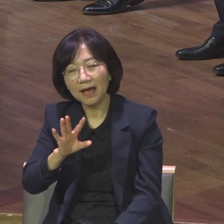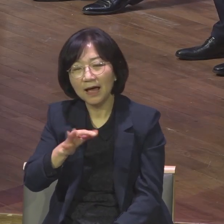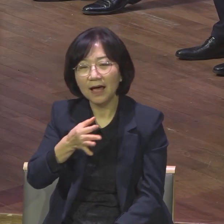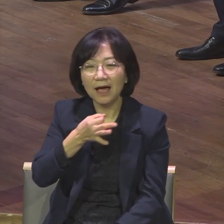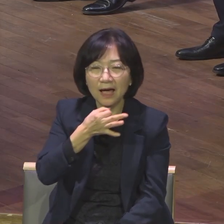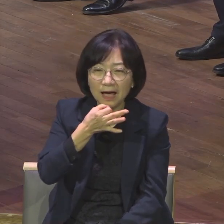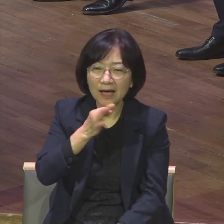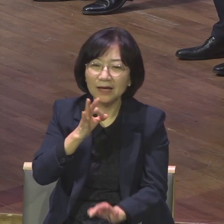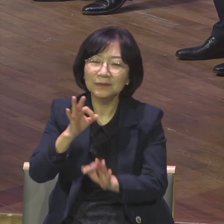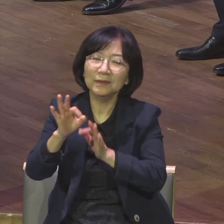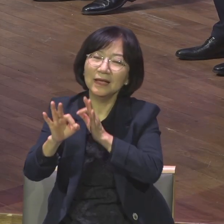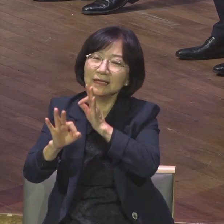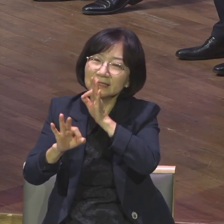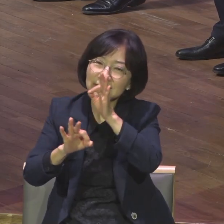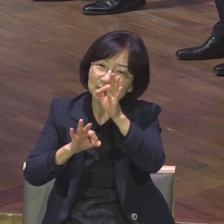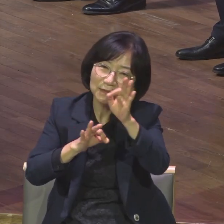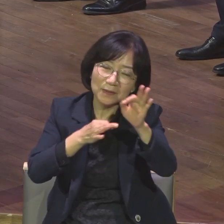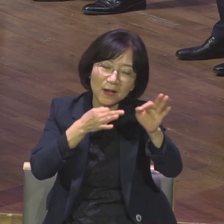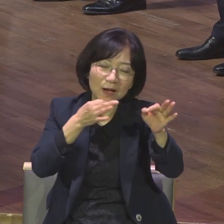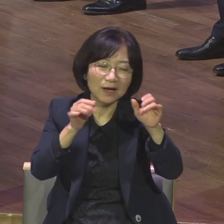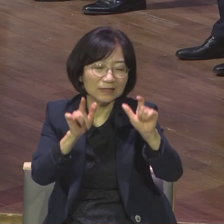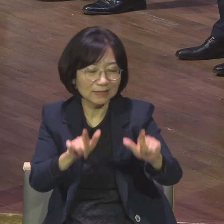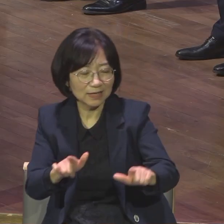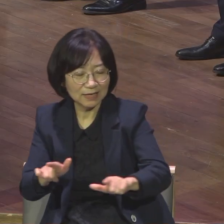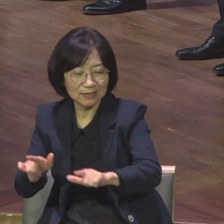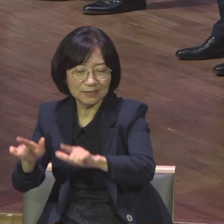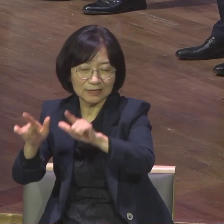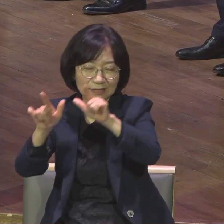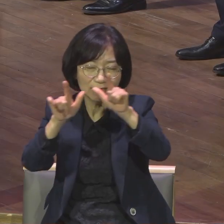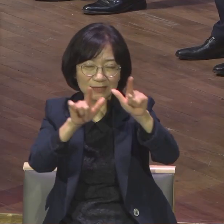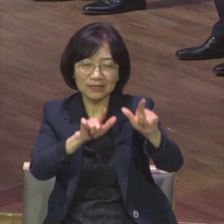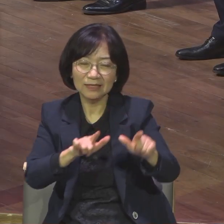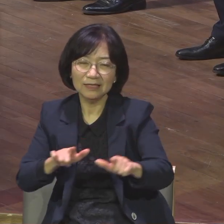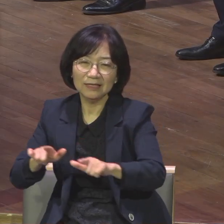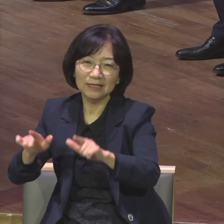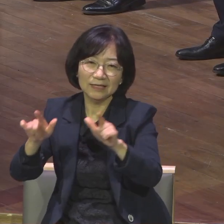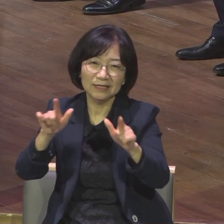이름만 다시 한번 고백합시다. 나의 일생 사는 동안